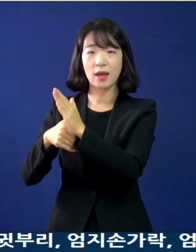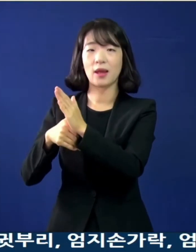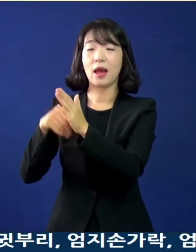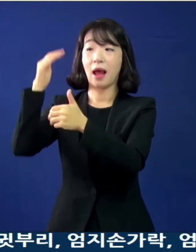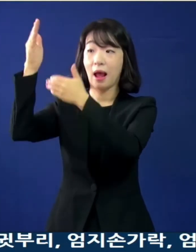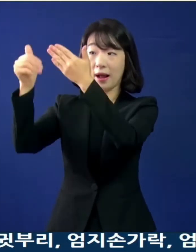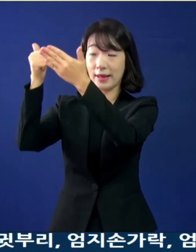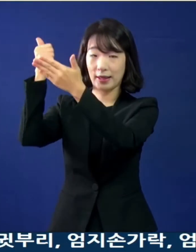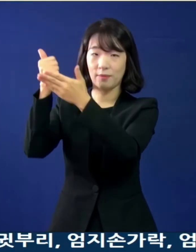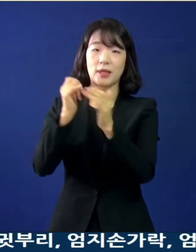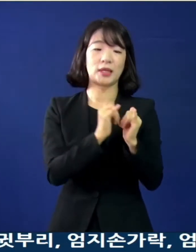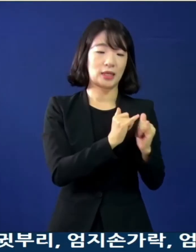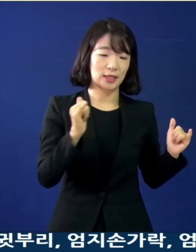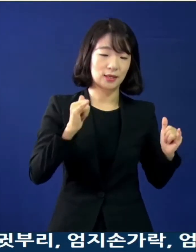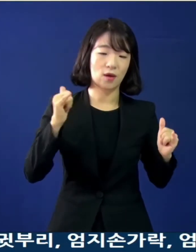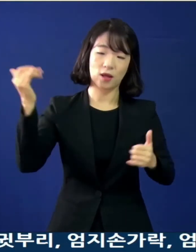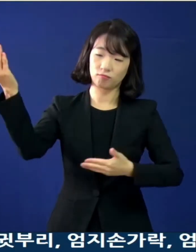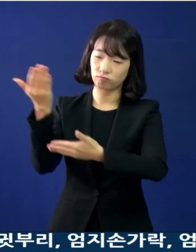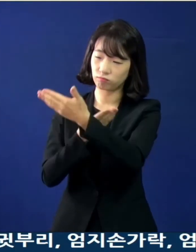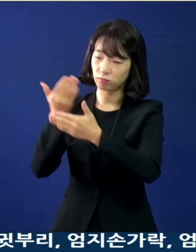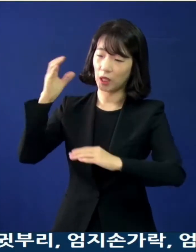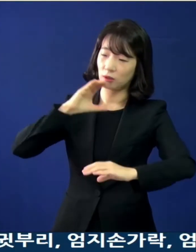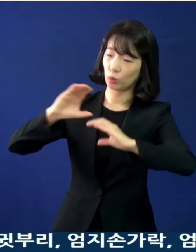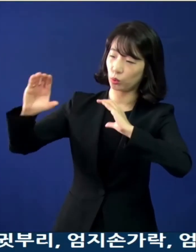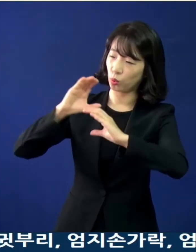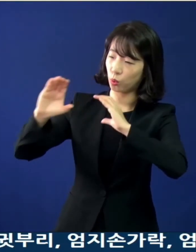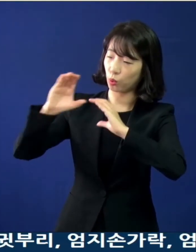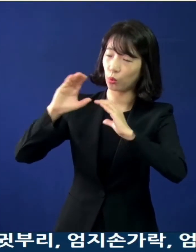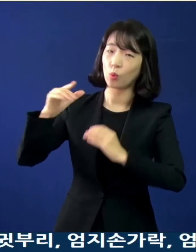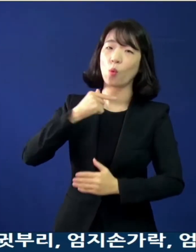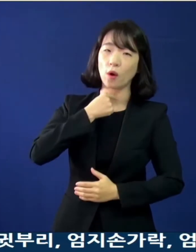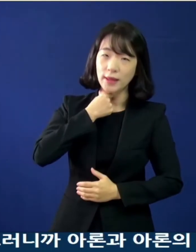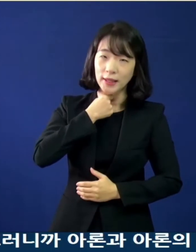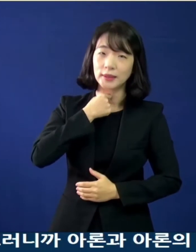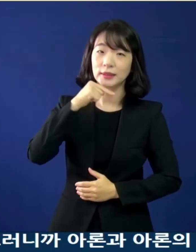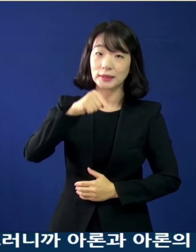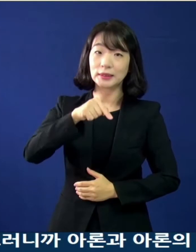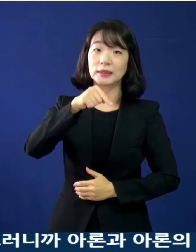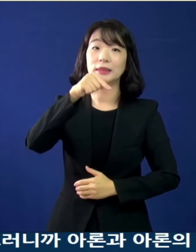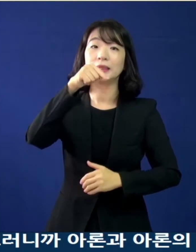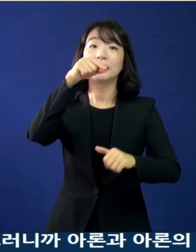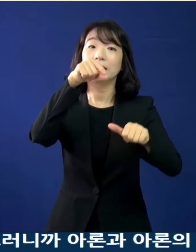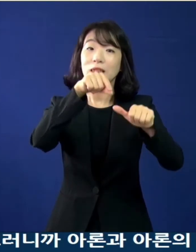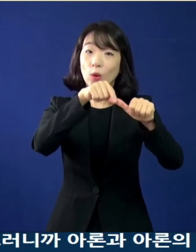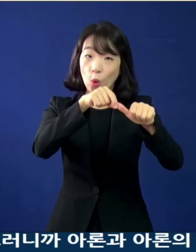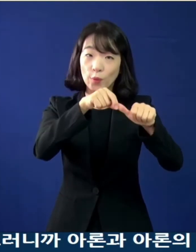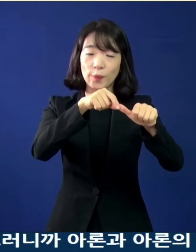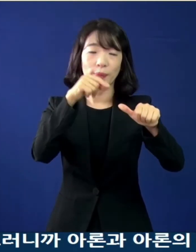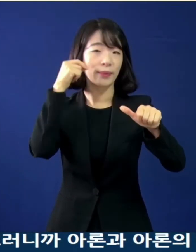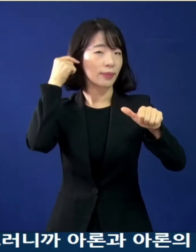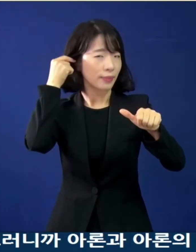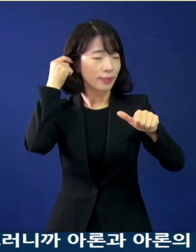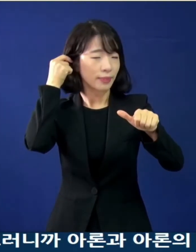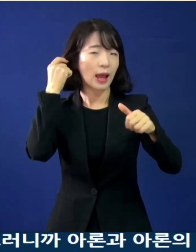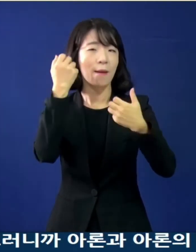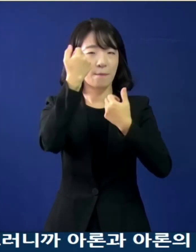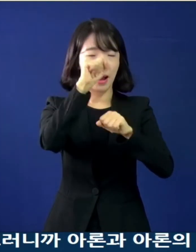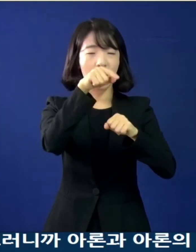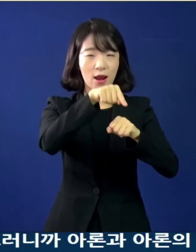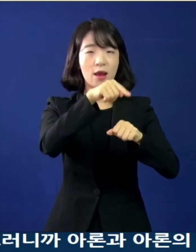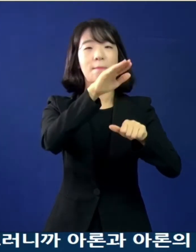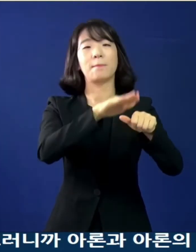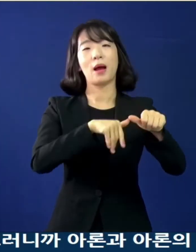싶은 은밀한 자리, 거기에 정확하게 피를 발라서 그 부분을 닦아내었다, 이렇게 볼